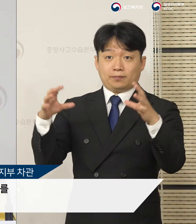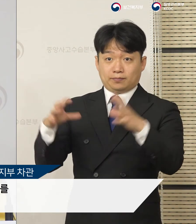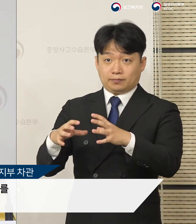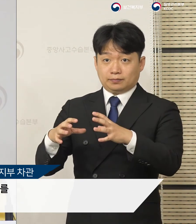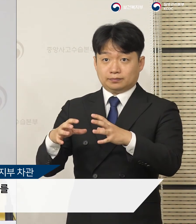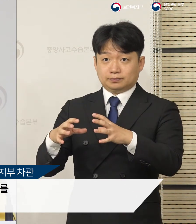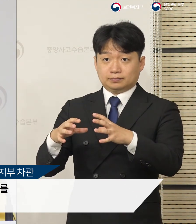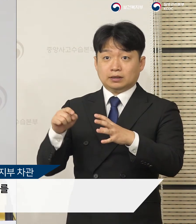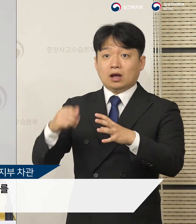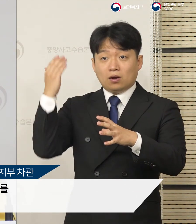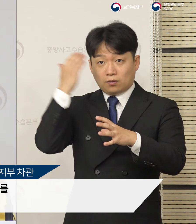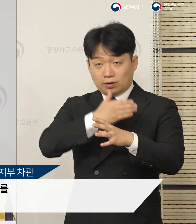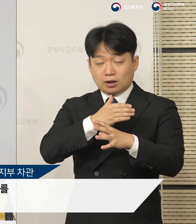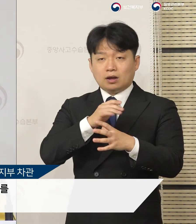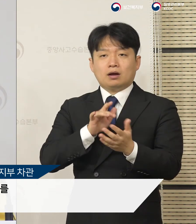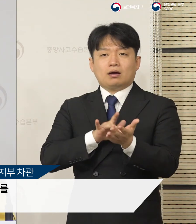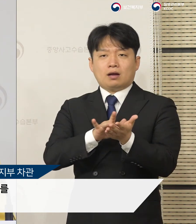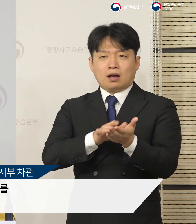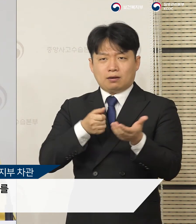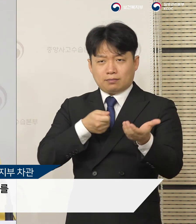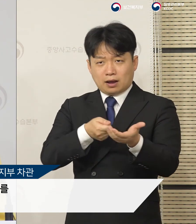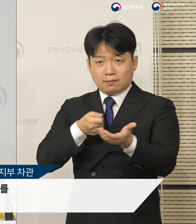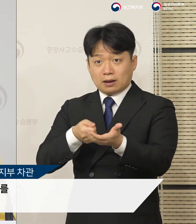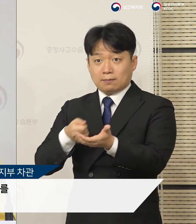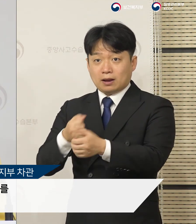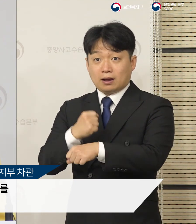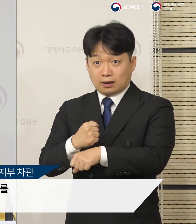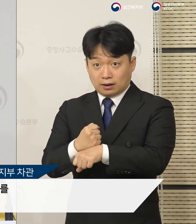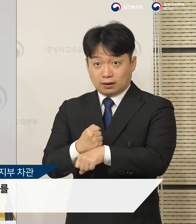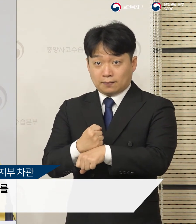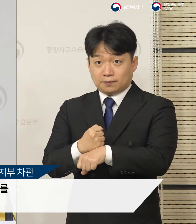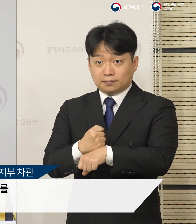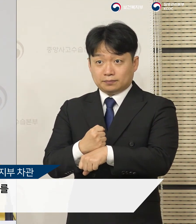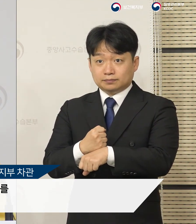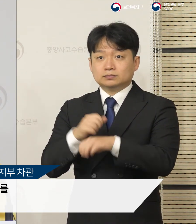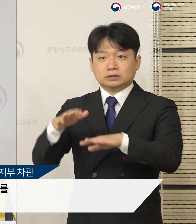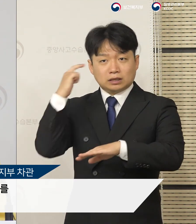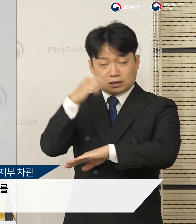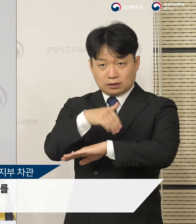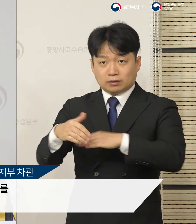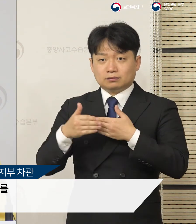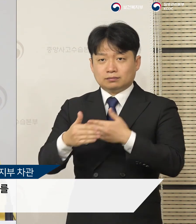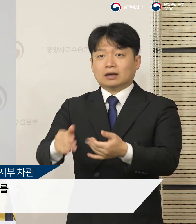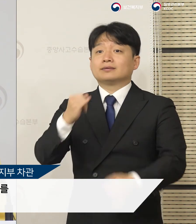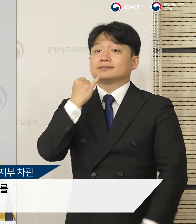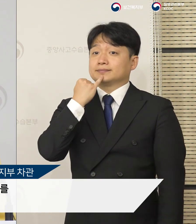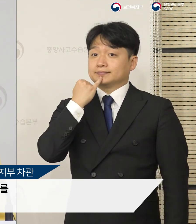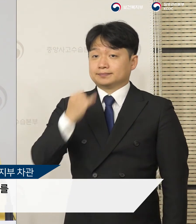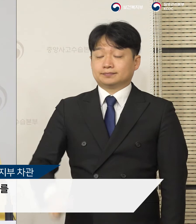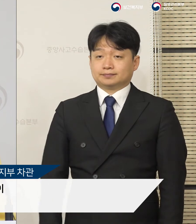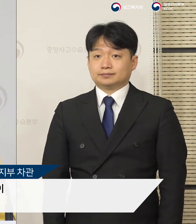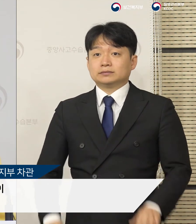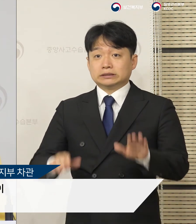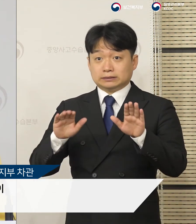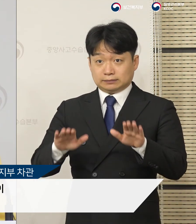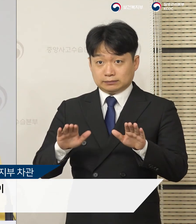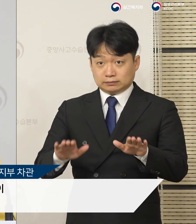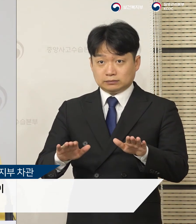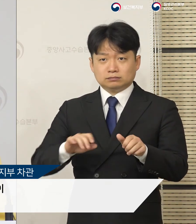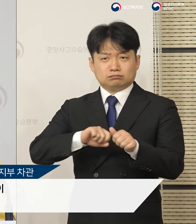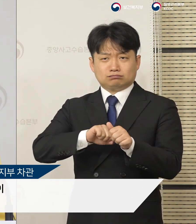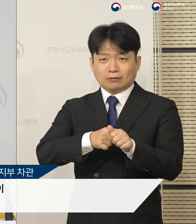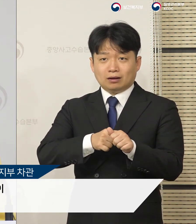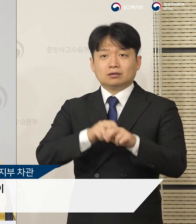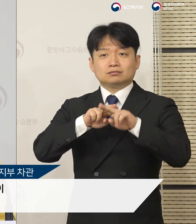모임 등도 위생과 방역에 필요한 조치를 하면서 예정대로 진행하시면 됩니다. 현재로서는